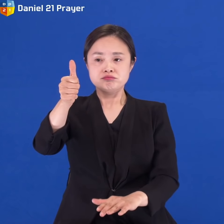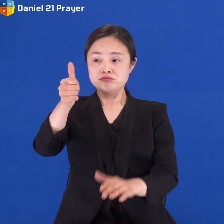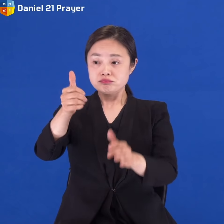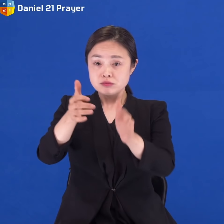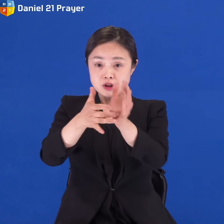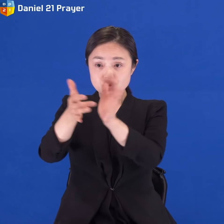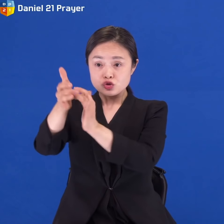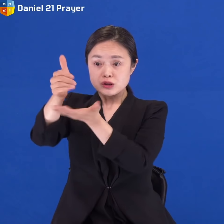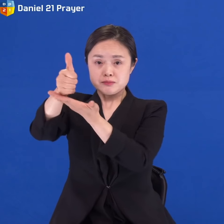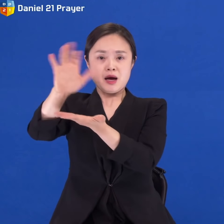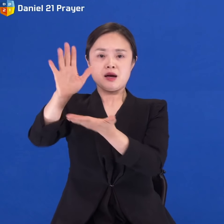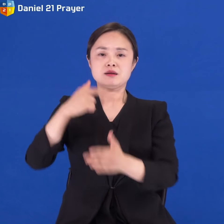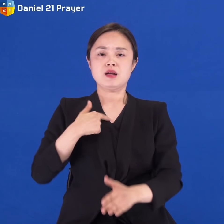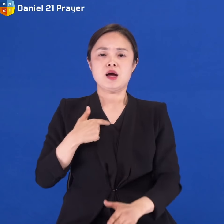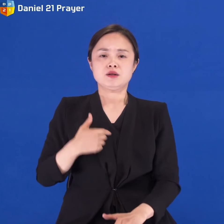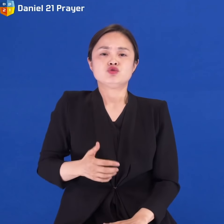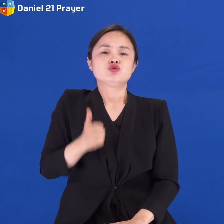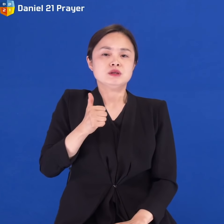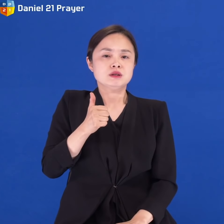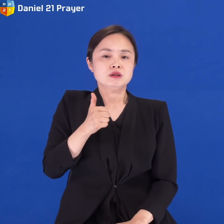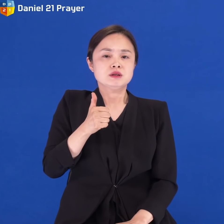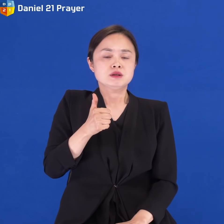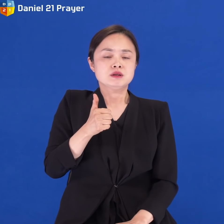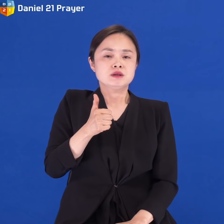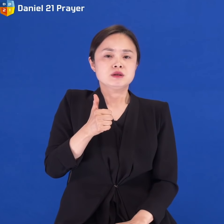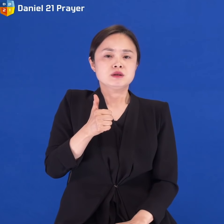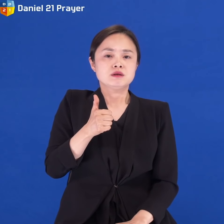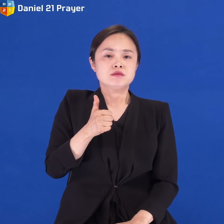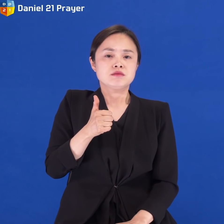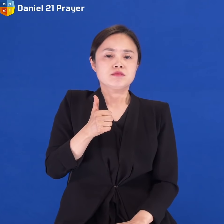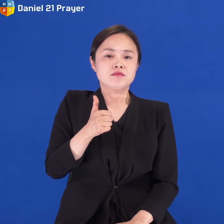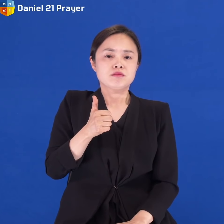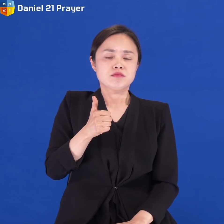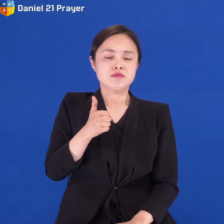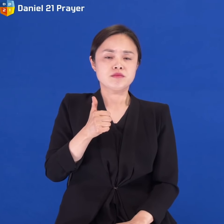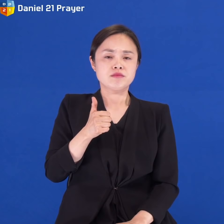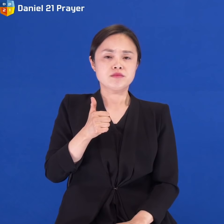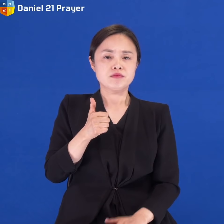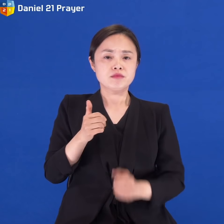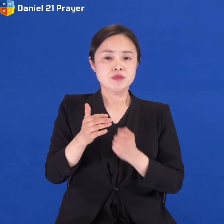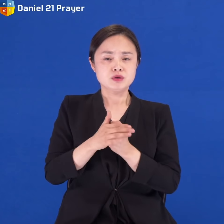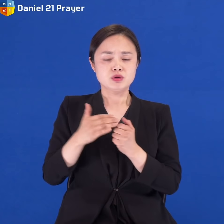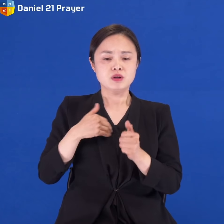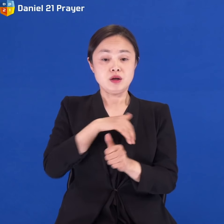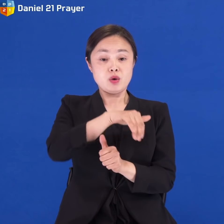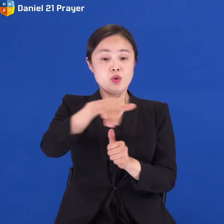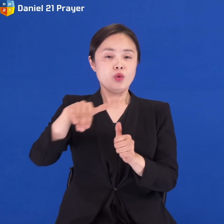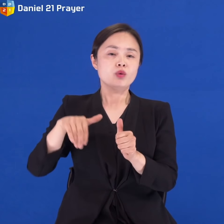느낀 그 환경으로부터의 힘든 시간들이